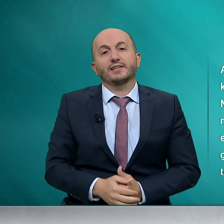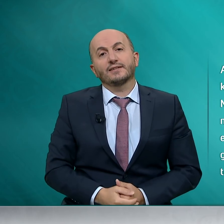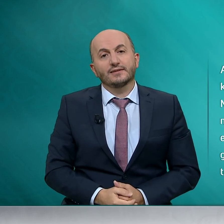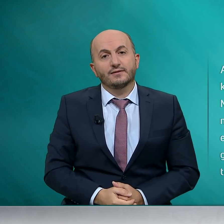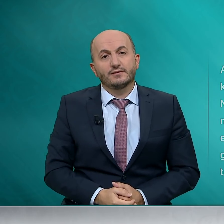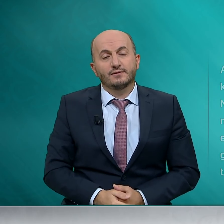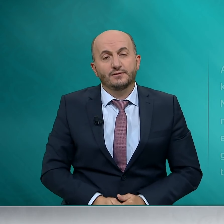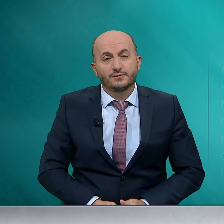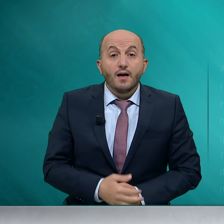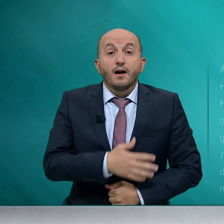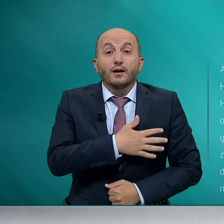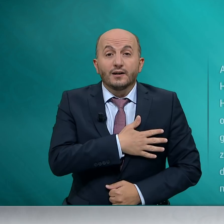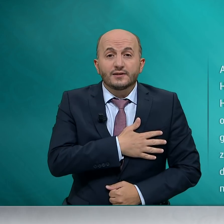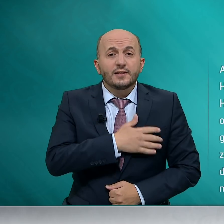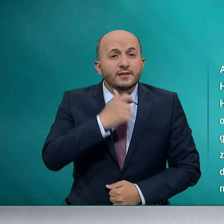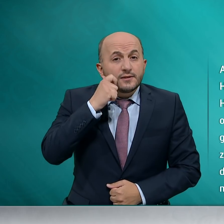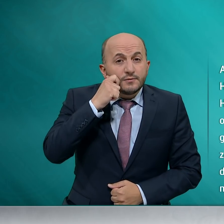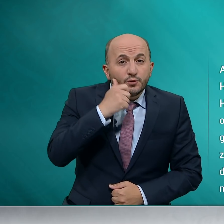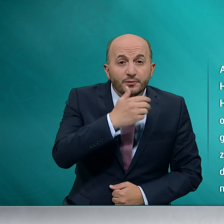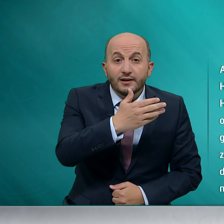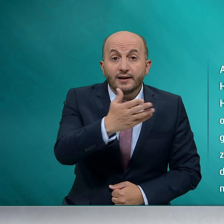kimsedir. Aziz müminler,